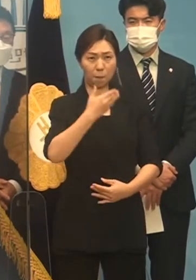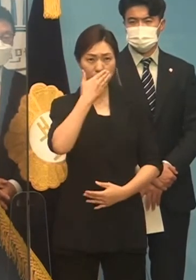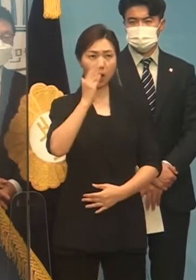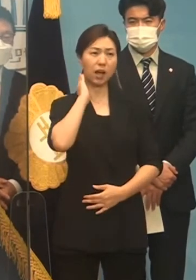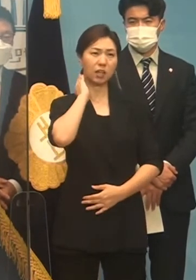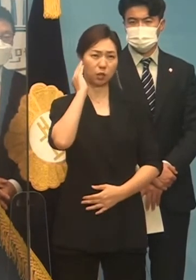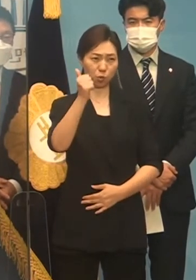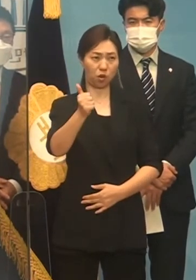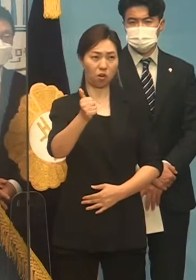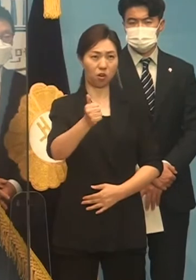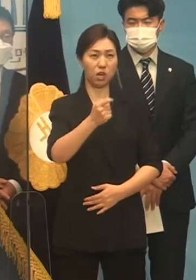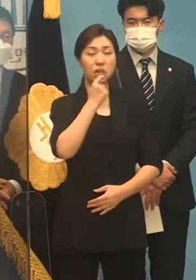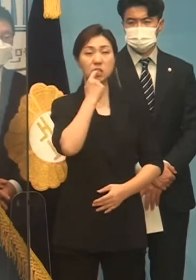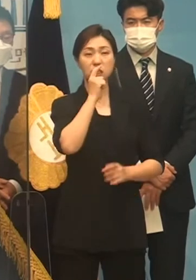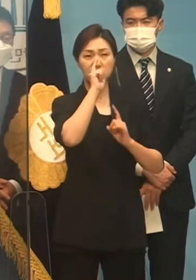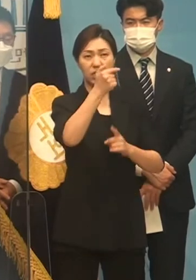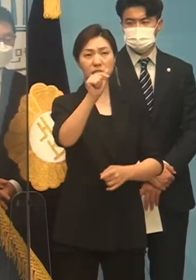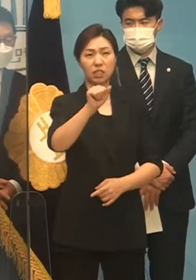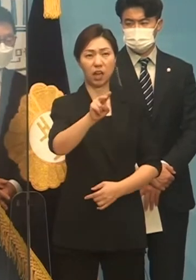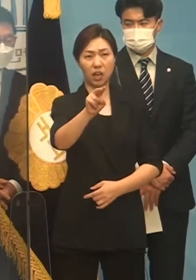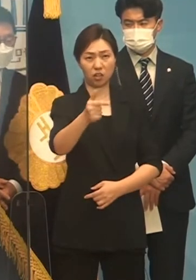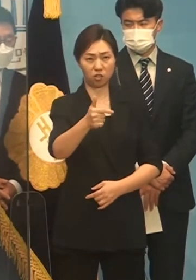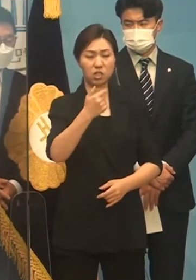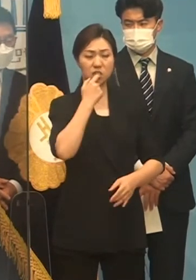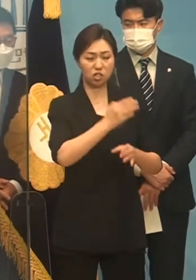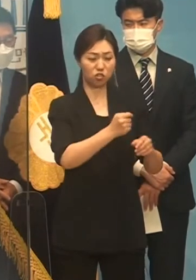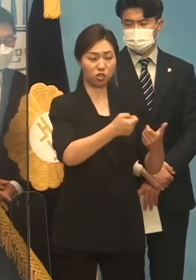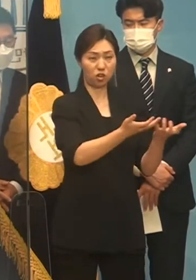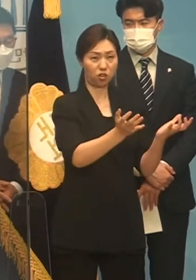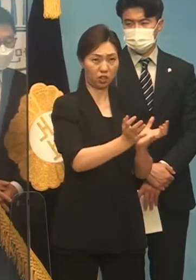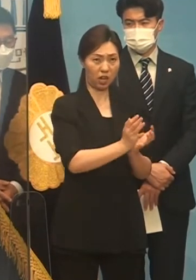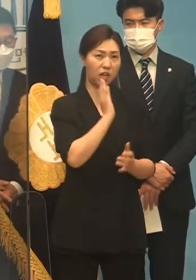민주당 대통령 후보로 만들어 주십시오.